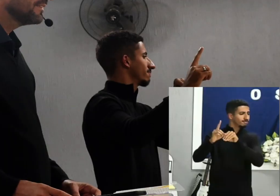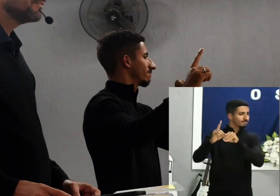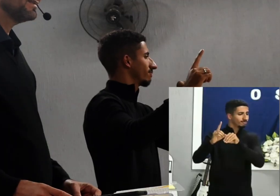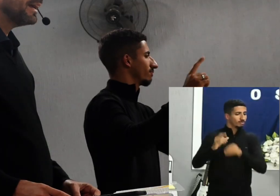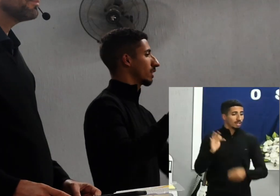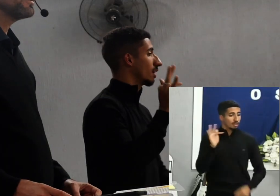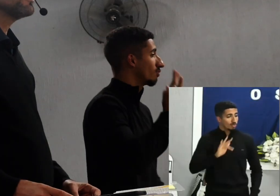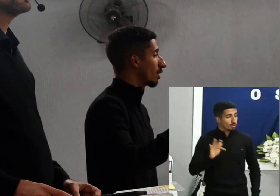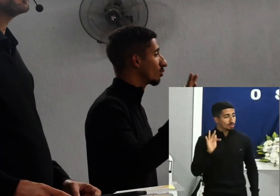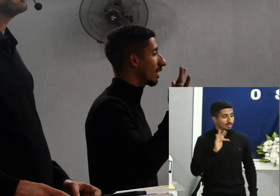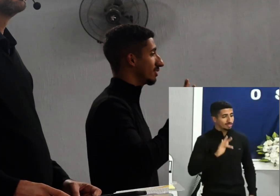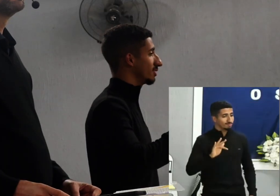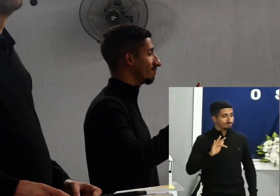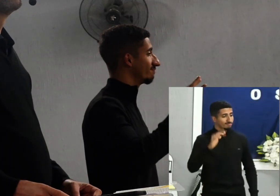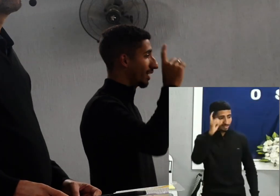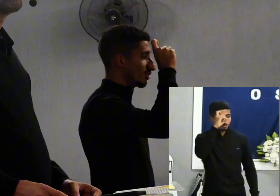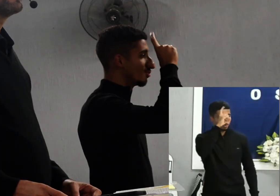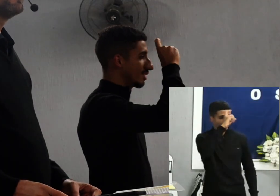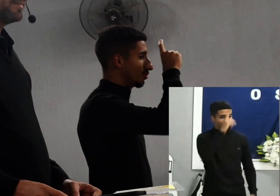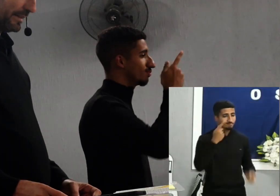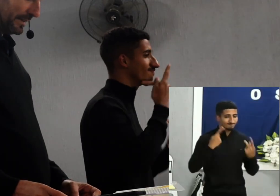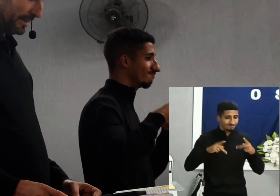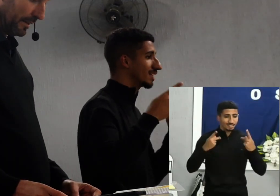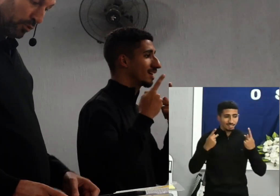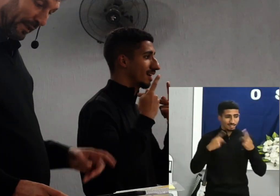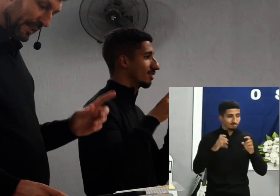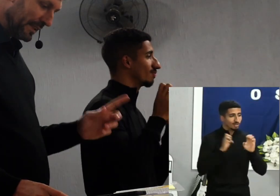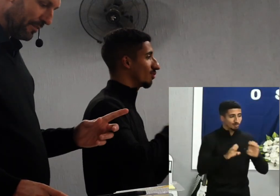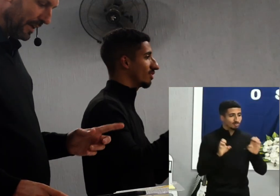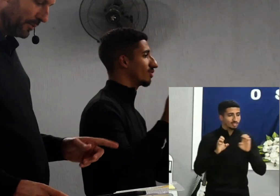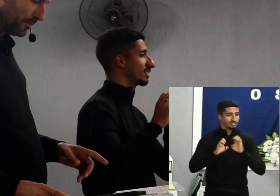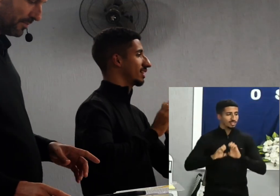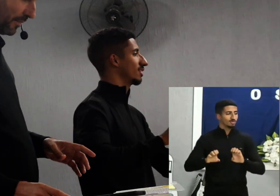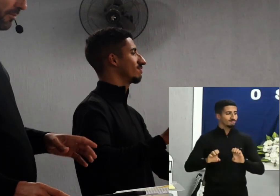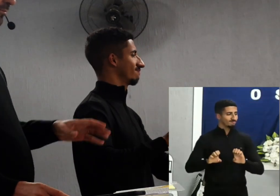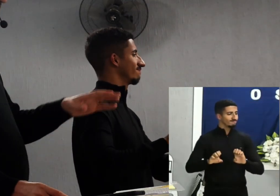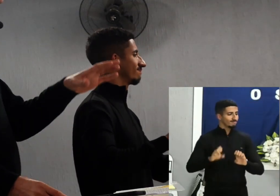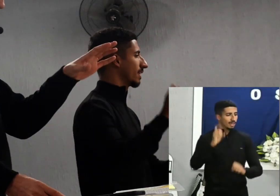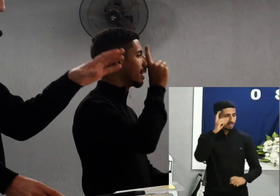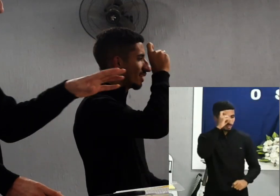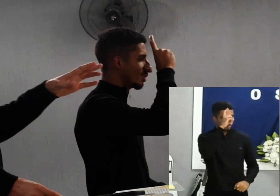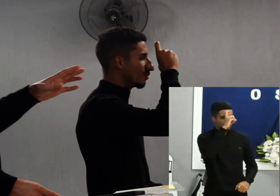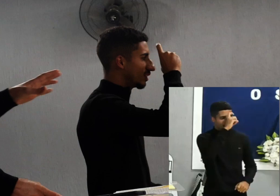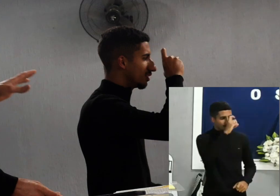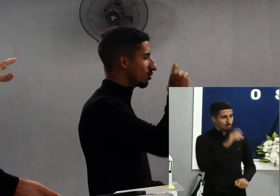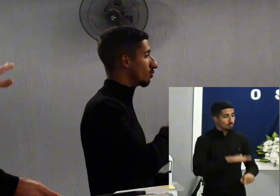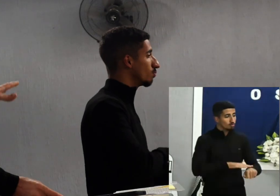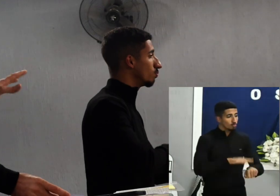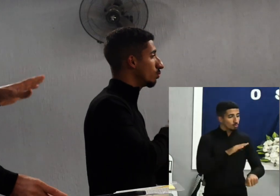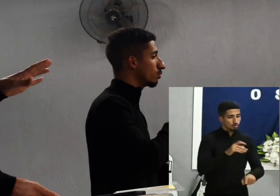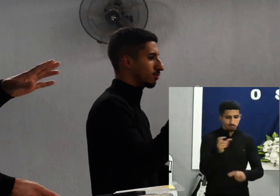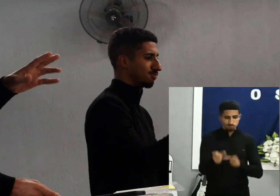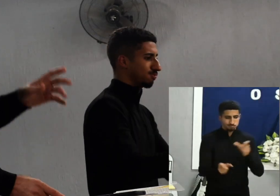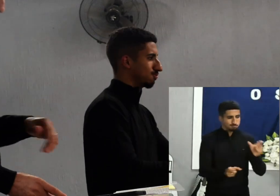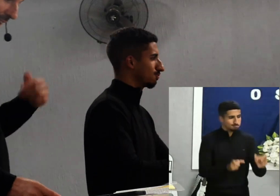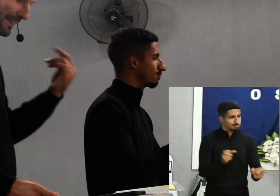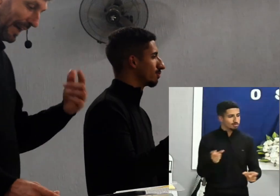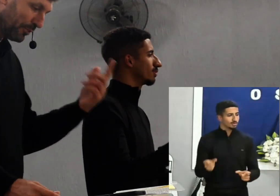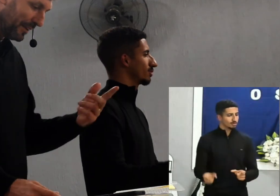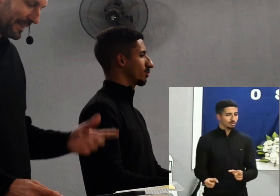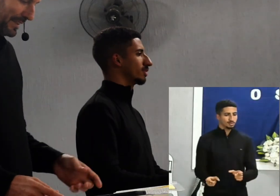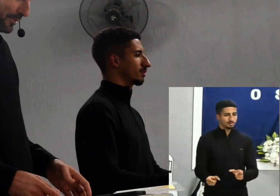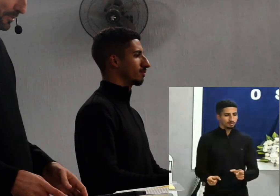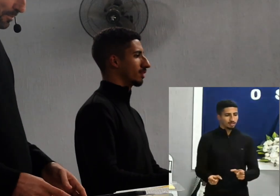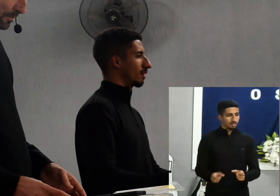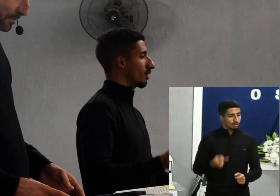Vá lá e pregue o Evangelho. Isso precisa ser feito. Vários estudantes da nossa igreja têm feito isso, né? Têm